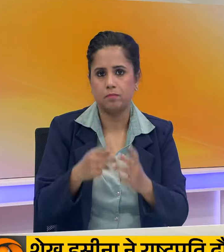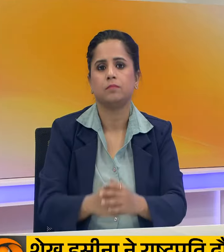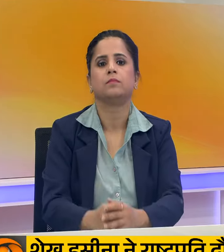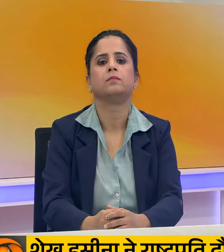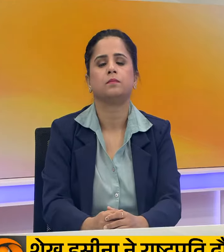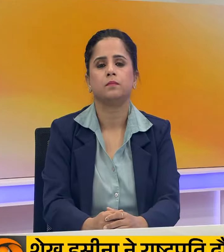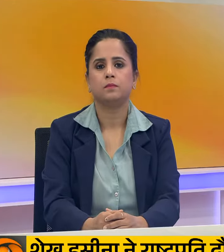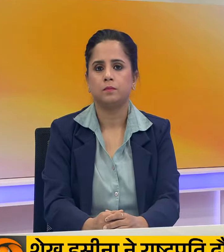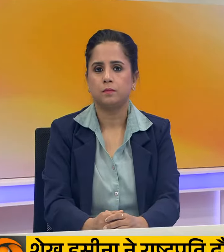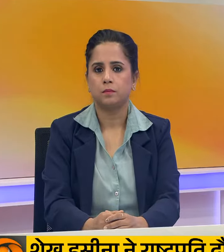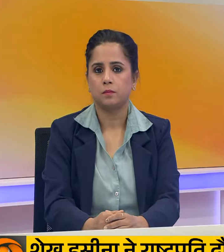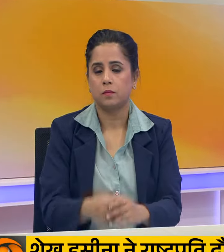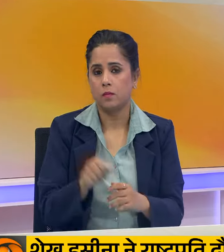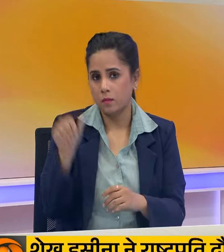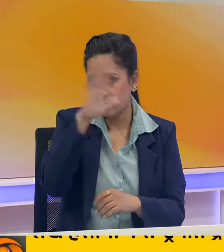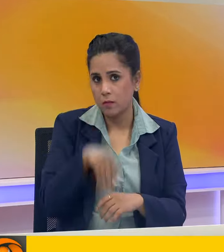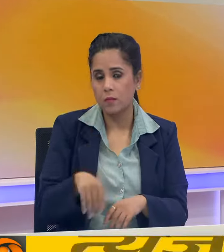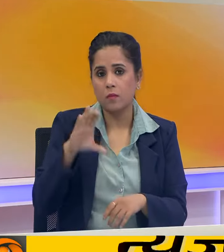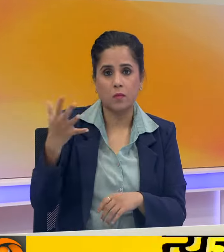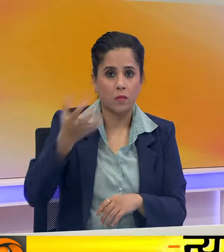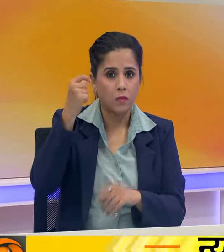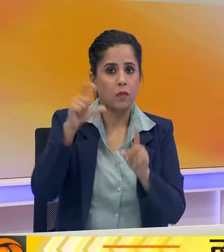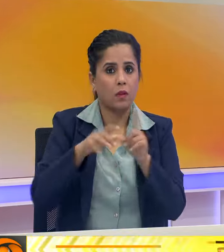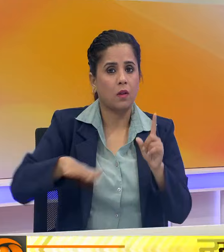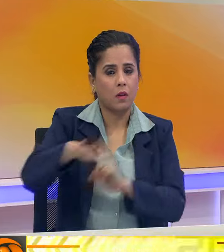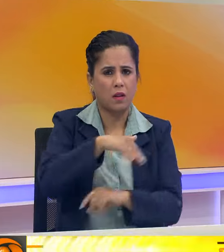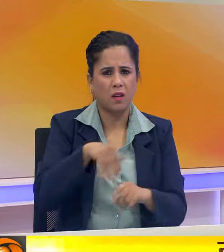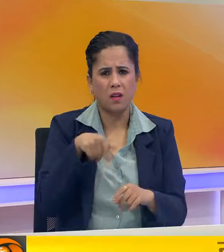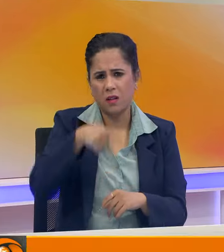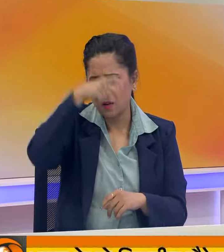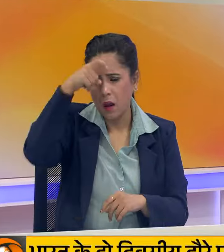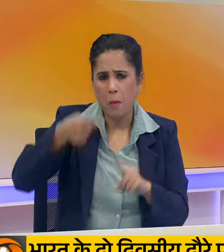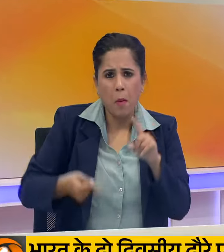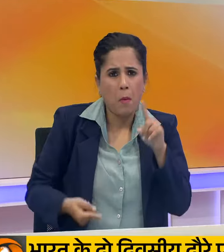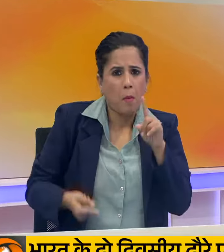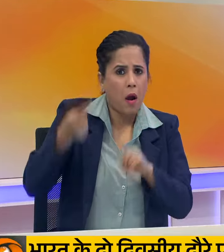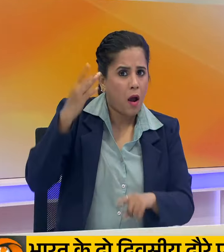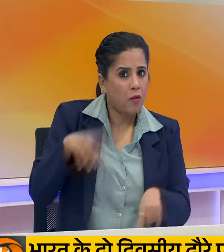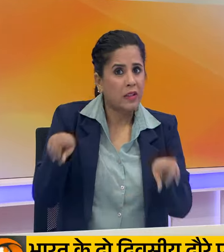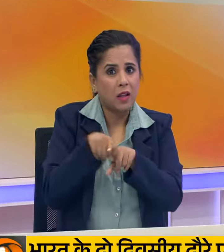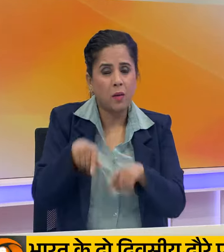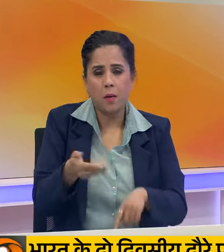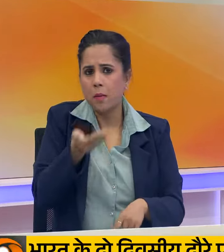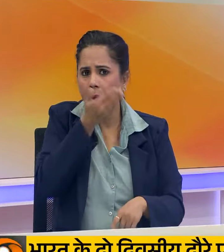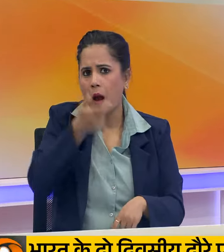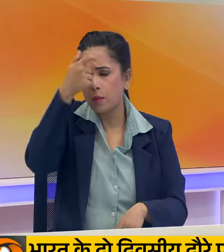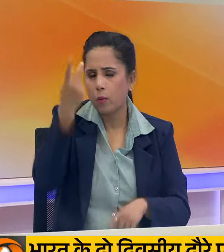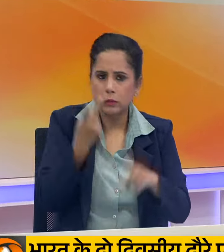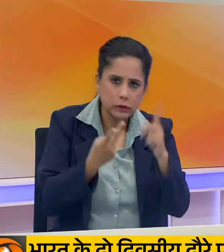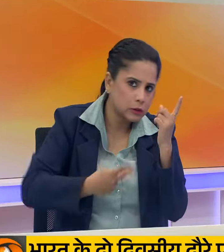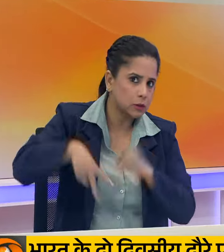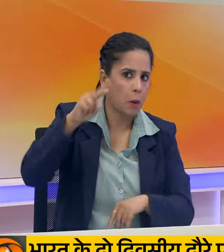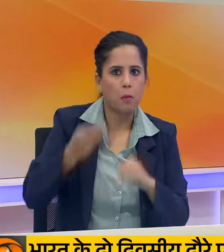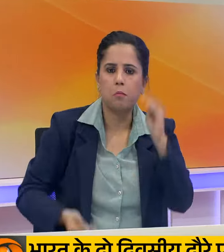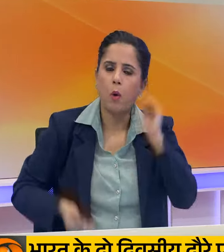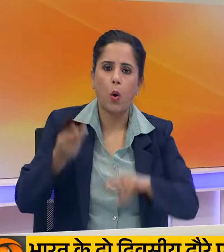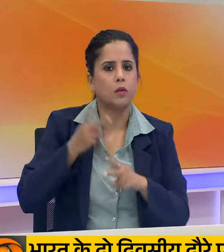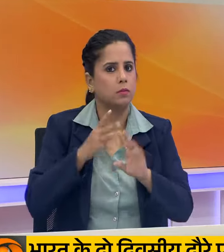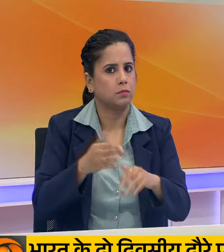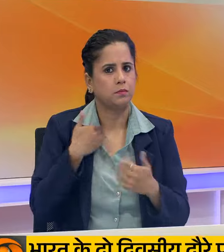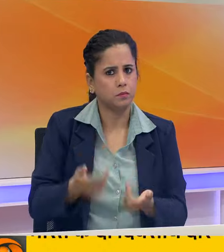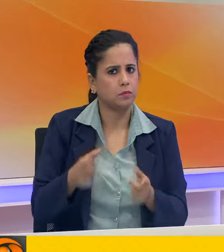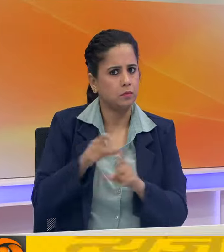रिपोर्ट देश की राजधानी दिल्ली में जैसे गर्मी का पारा चढ़ रहा है ना वैसे ही पानी की समस्या लगातार बढ़ रही है हम